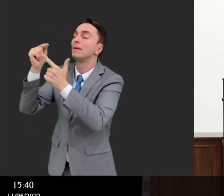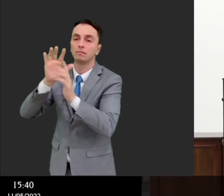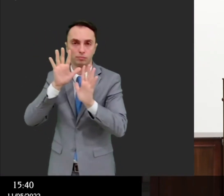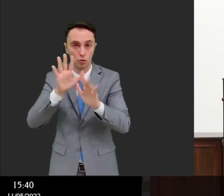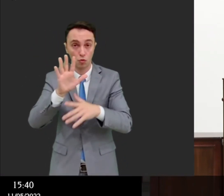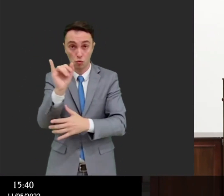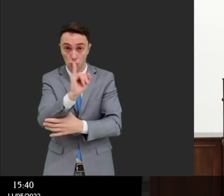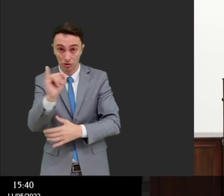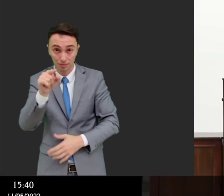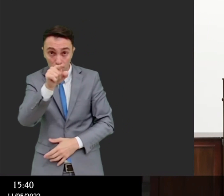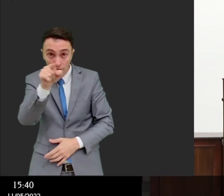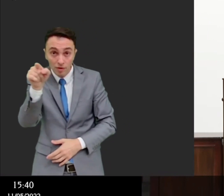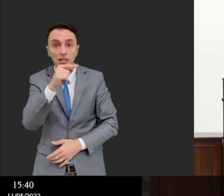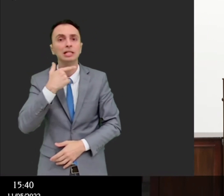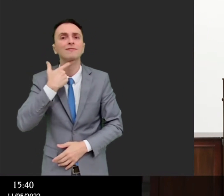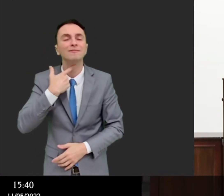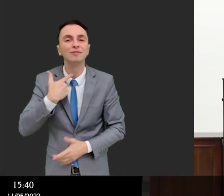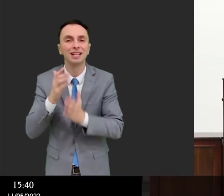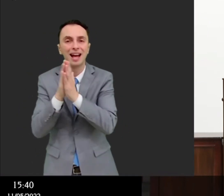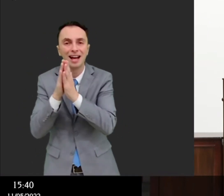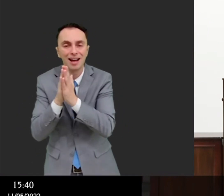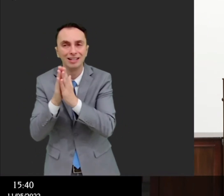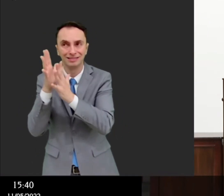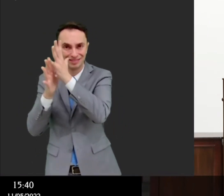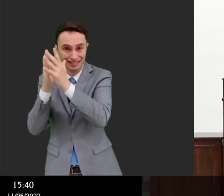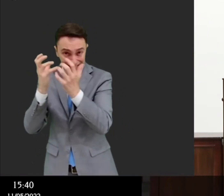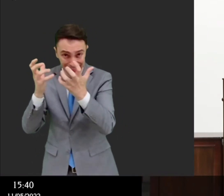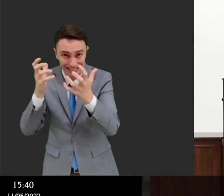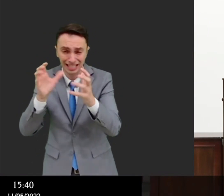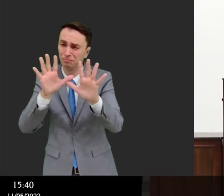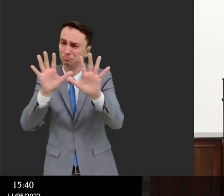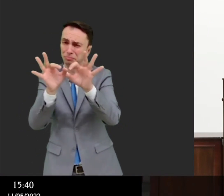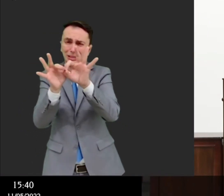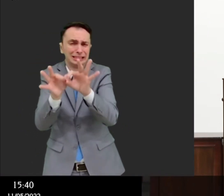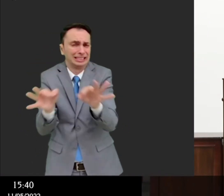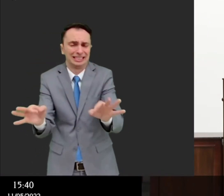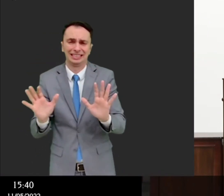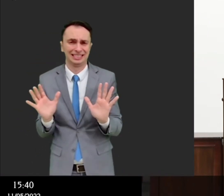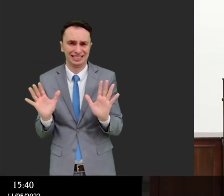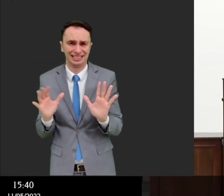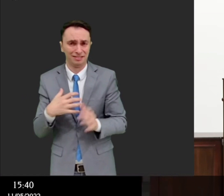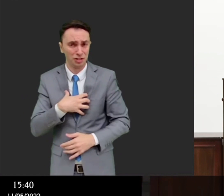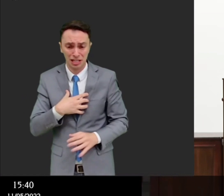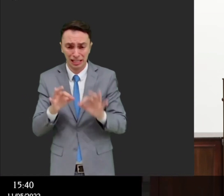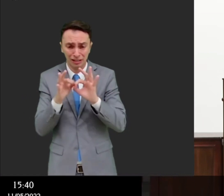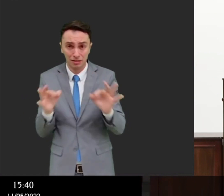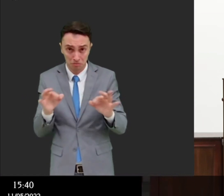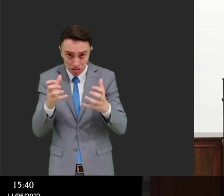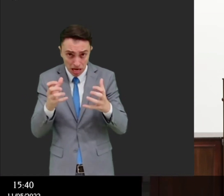quer orar tem um jeito, mas tão fácil, irmão. Se vocês quiserem, está na